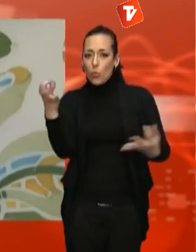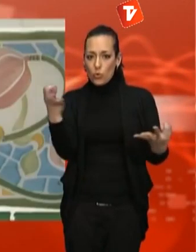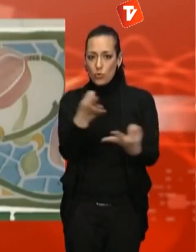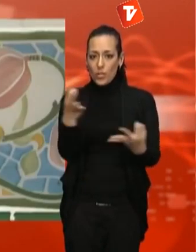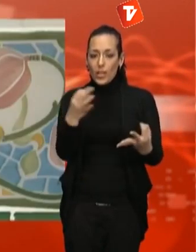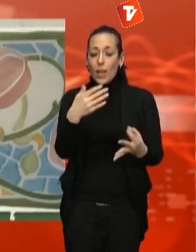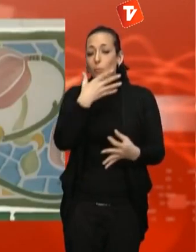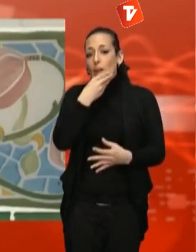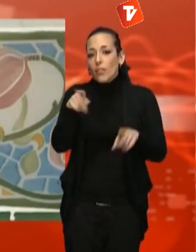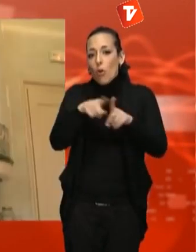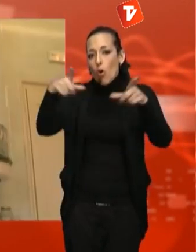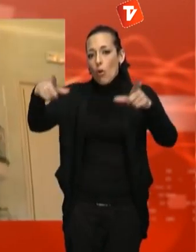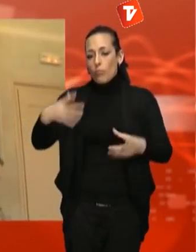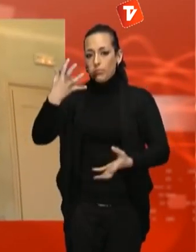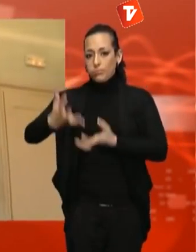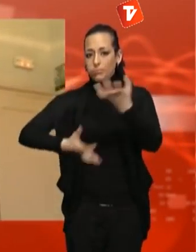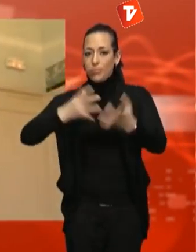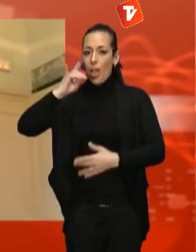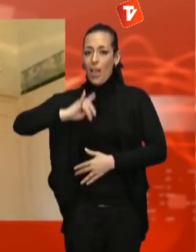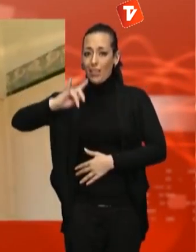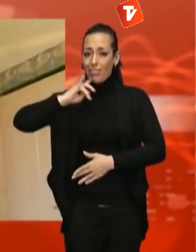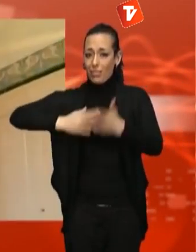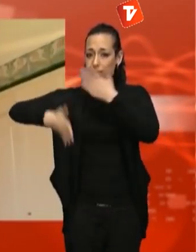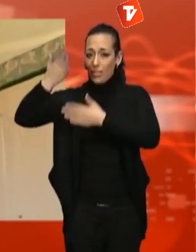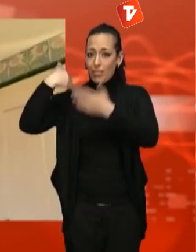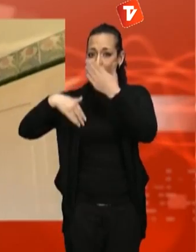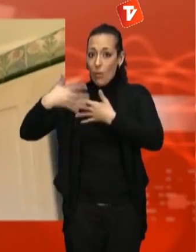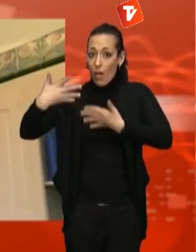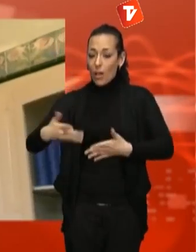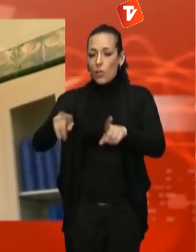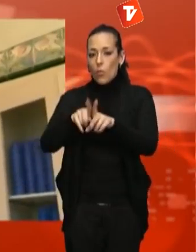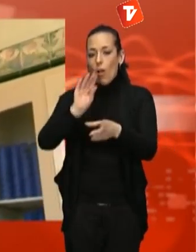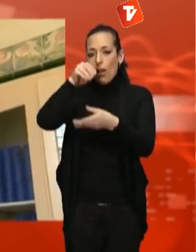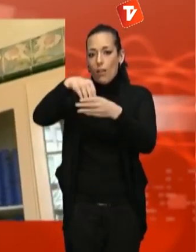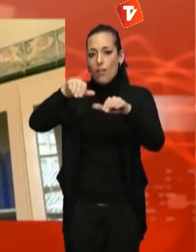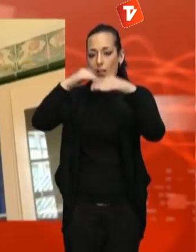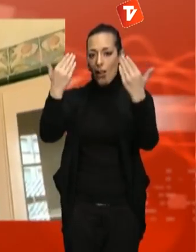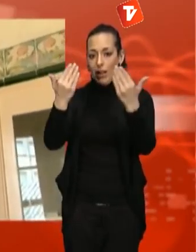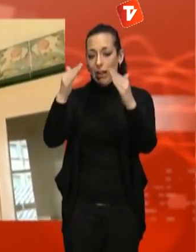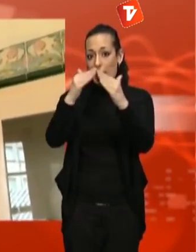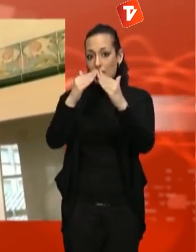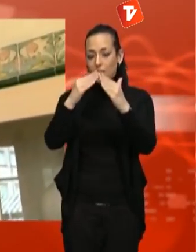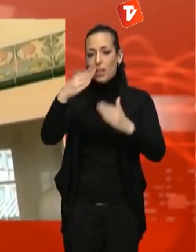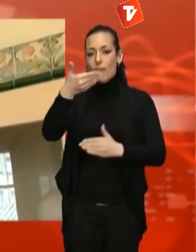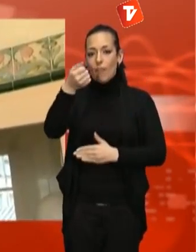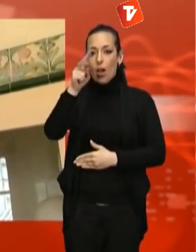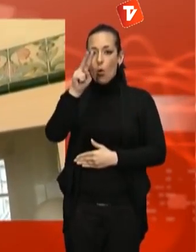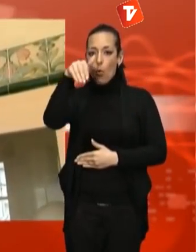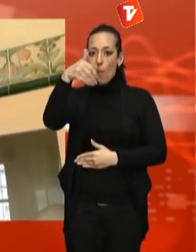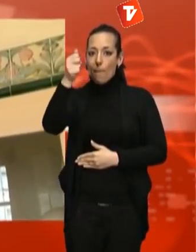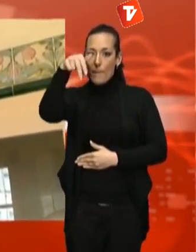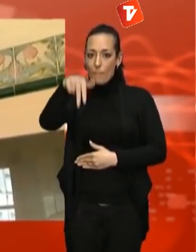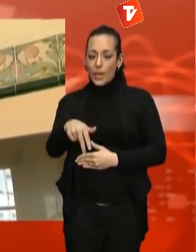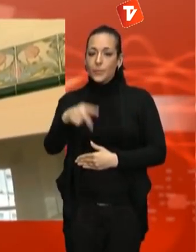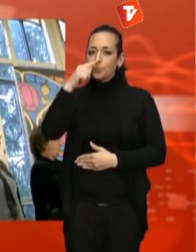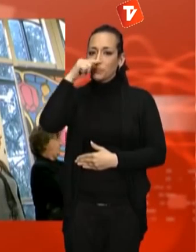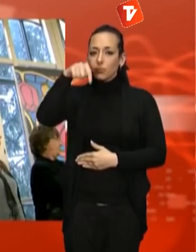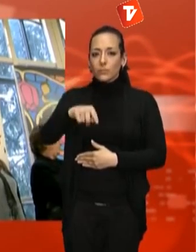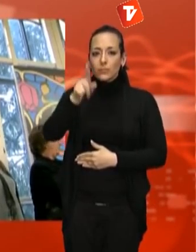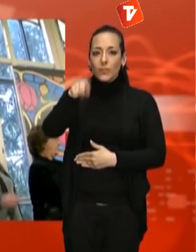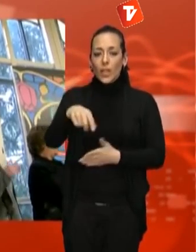cuina de la Casa Bauman. Justament la Casa Bauman en aquesta onzena edició de la Fira recuperarà un cert protagonisme amb visites